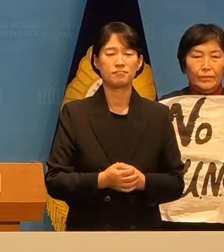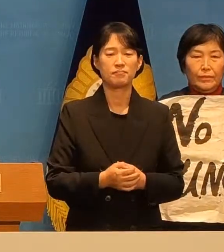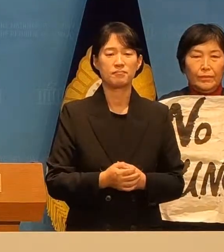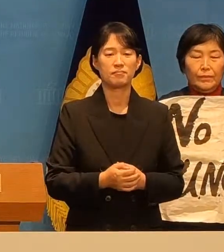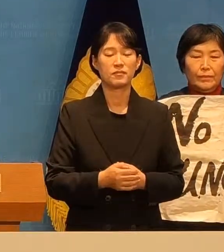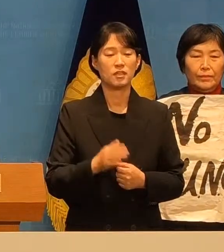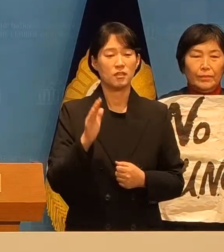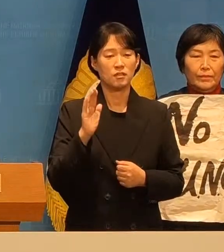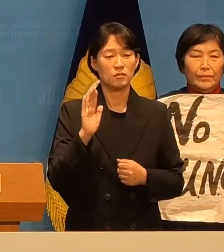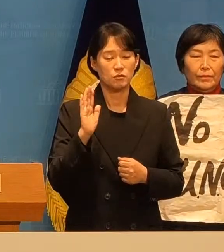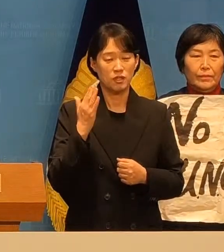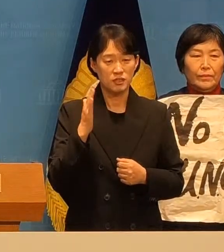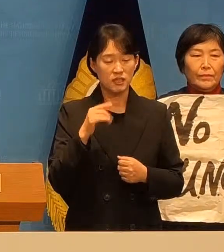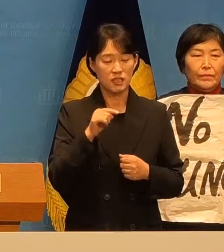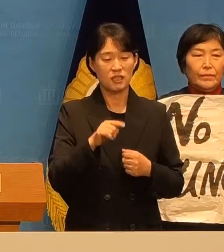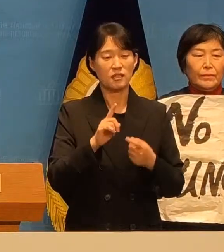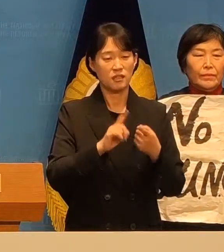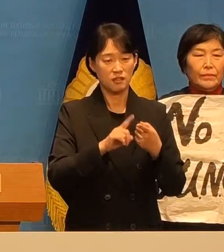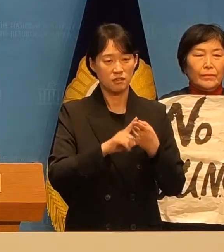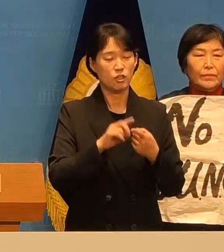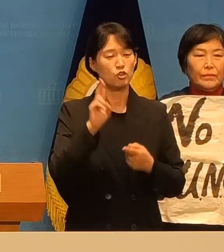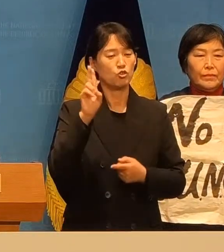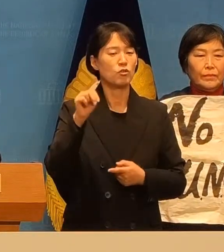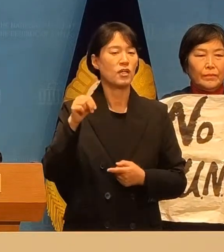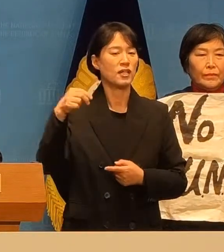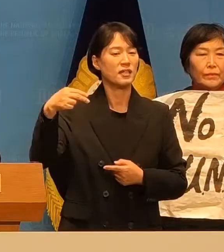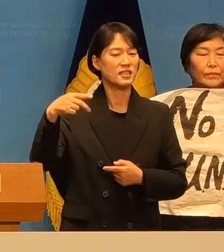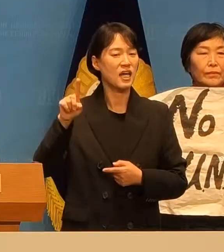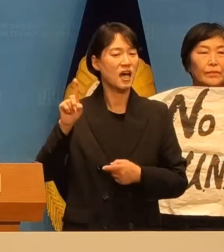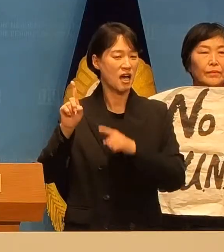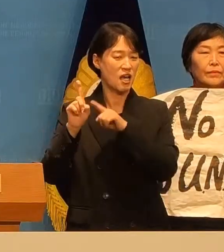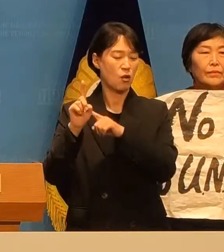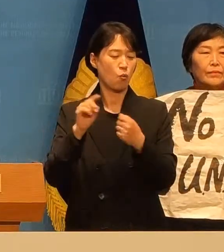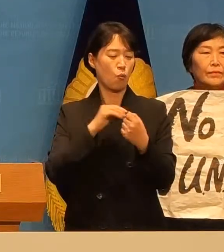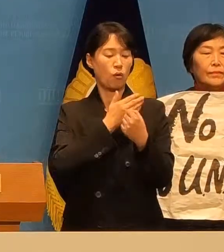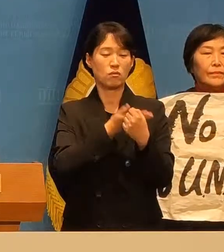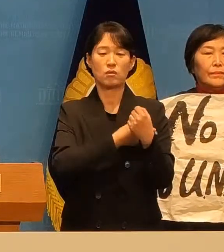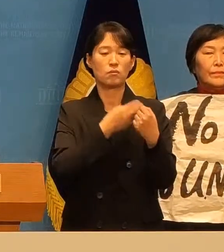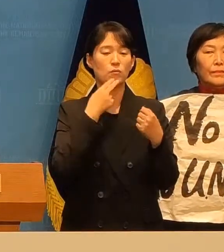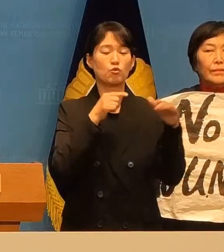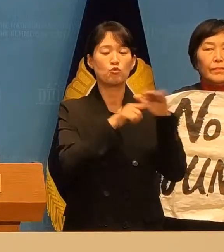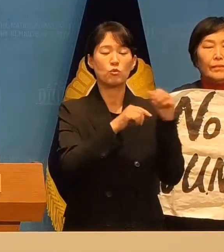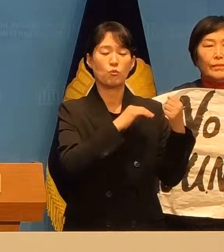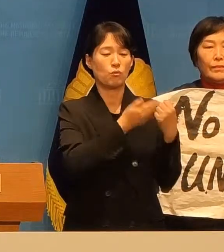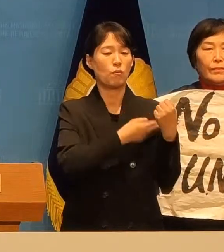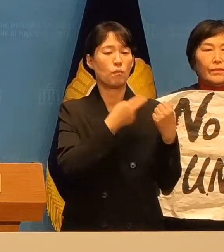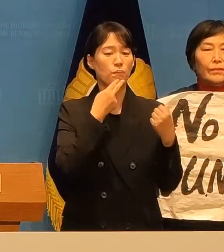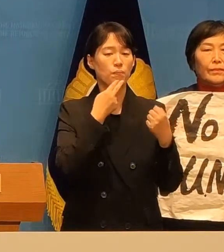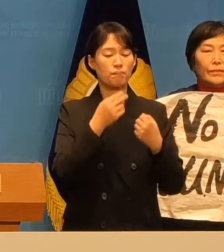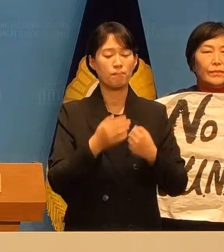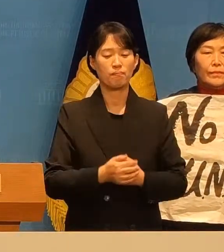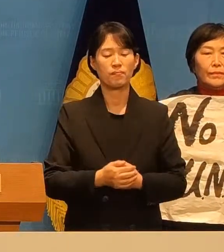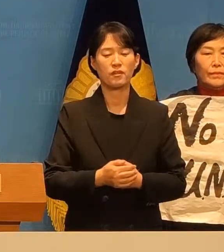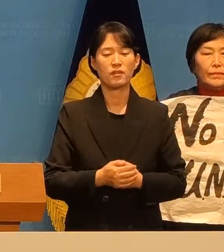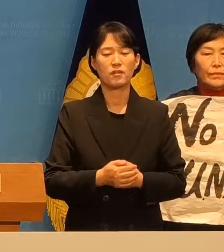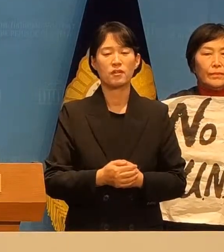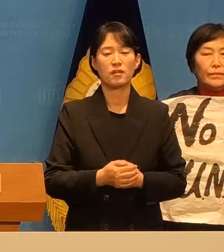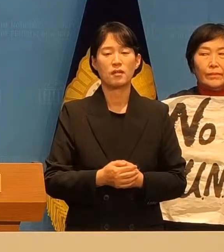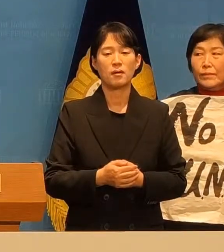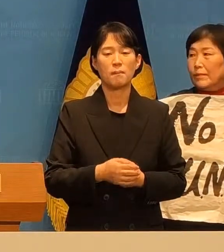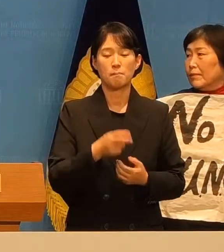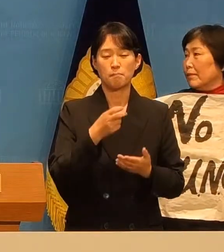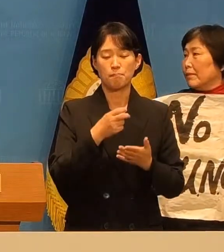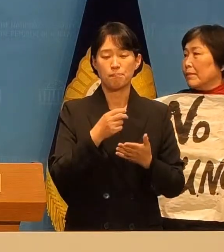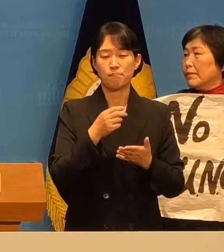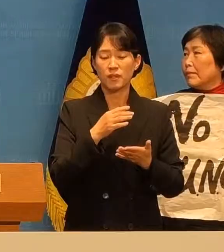최근에 유해 발굴 관련된 사업에 대한 유엔사령부의 출입 권한은 없습니다. 정전협정 9항에 따르면 비무장지대